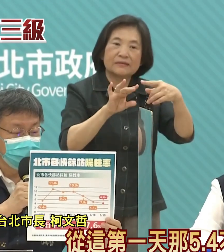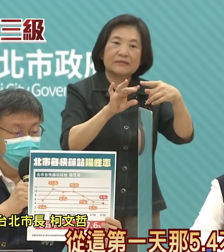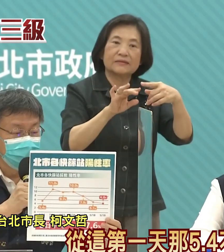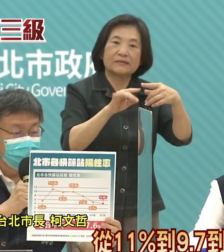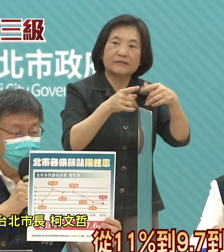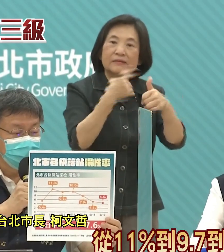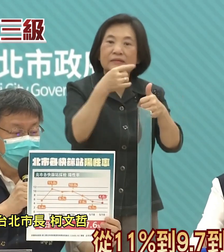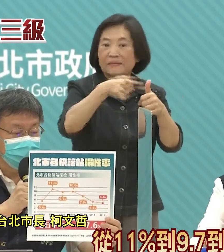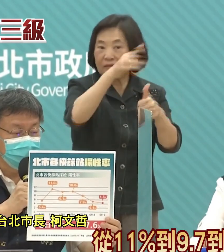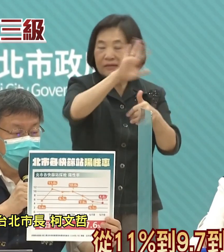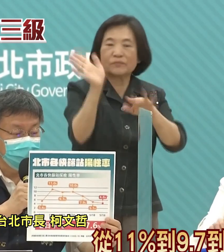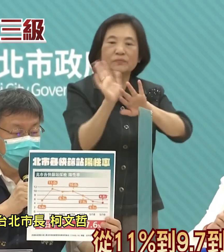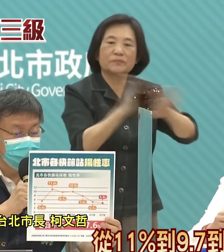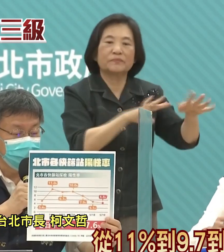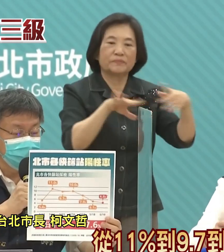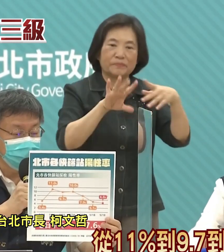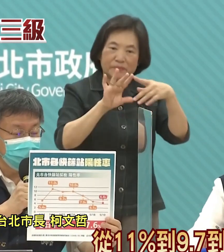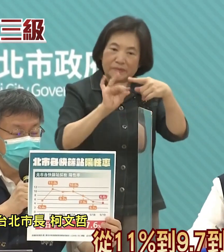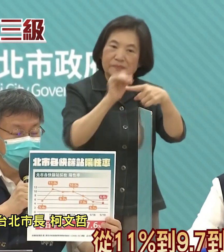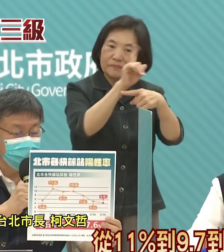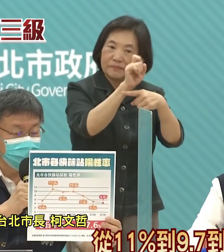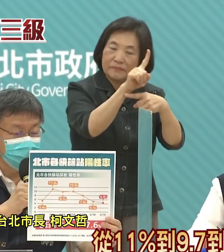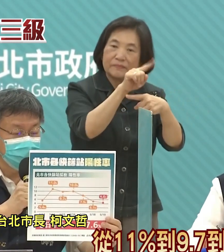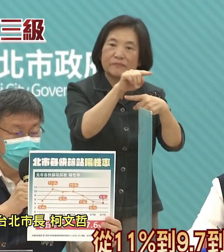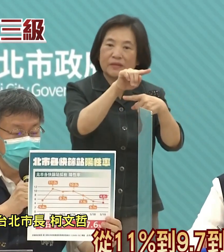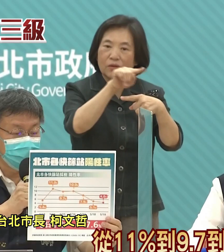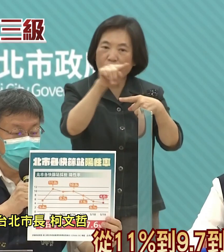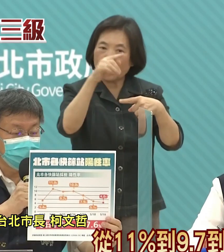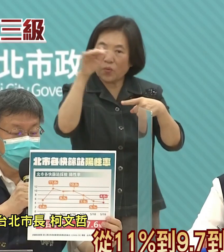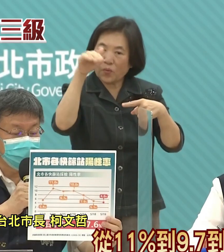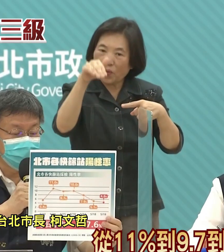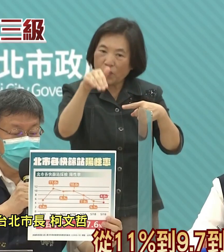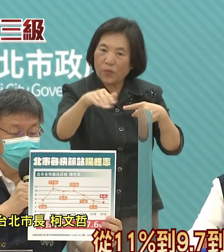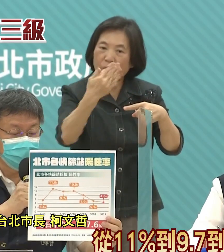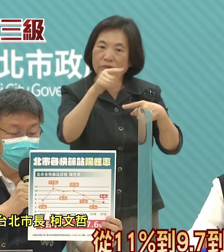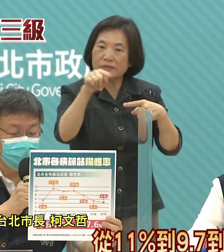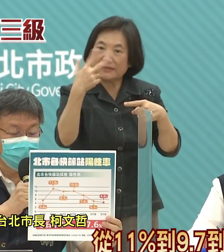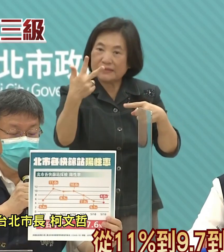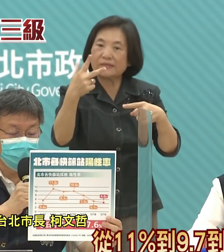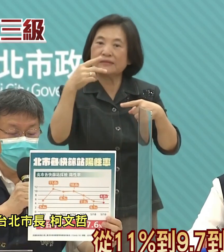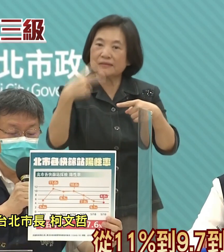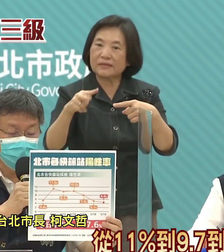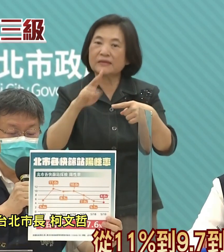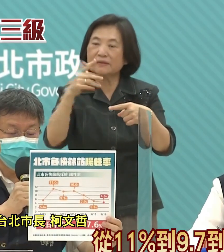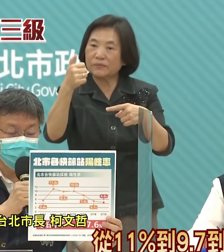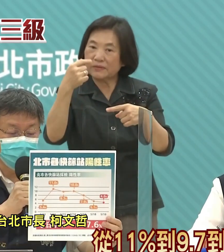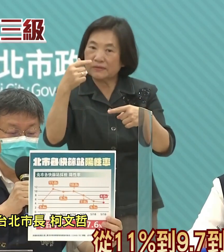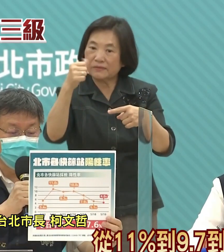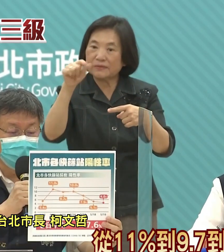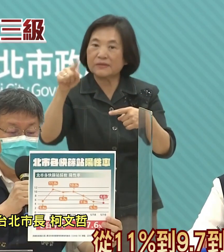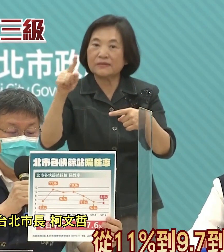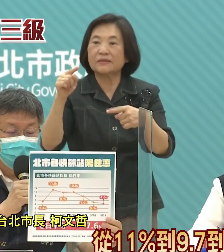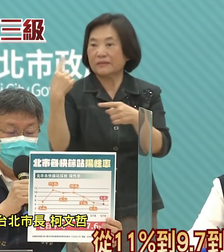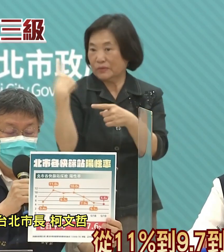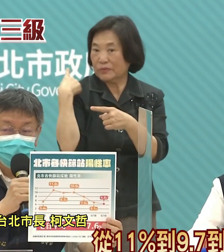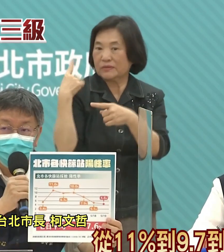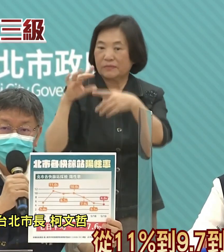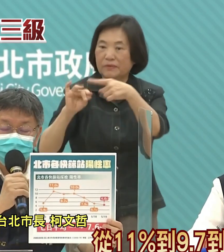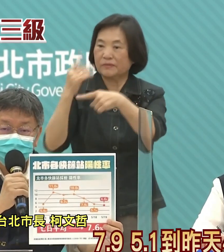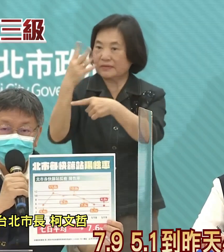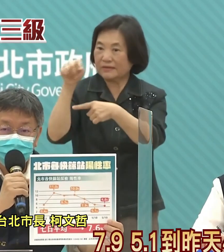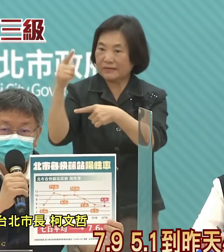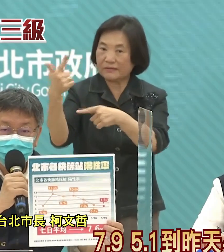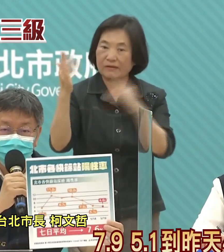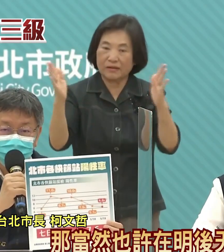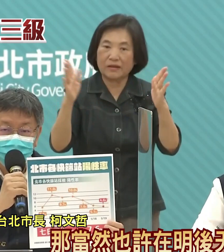算的，从 11% 到 9.7 到 10,7.9 5.1 到昨天 4.6，